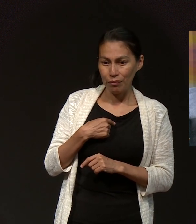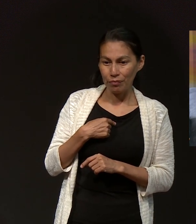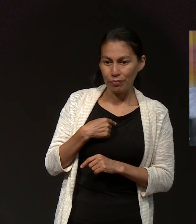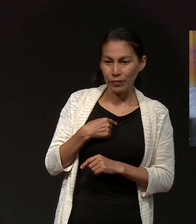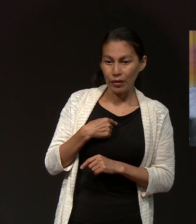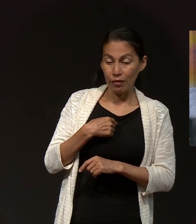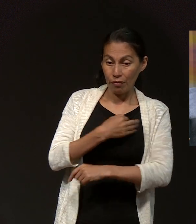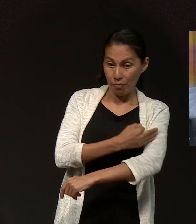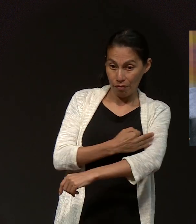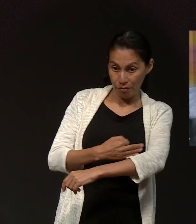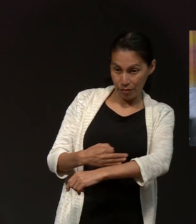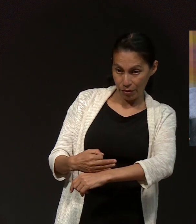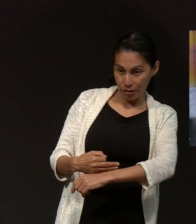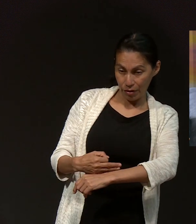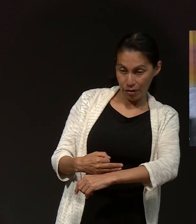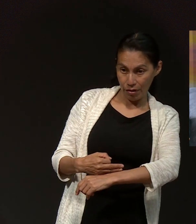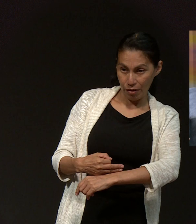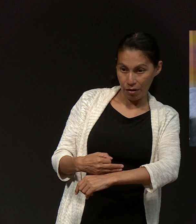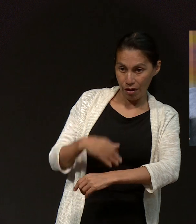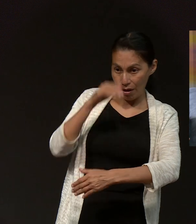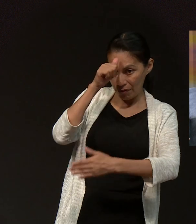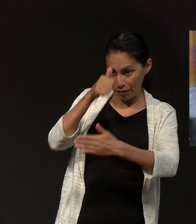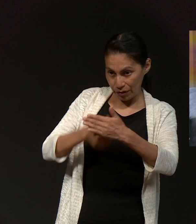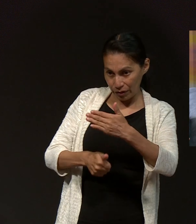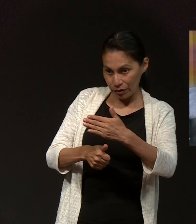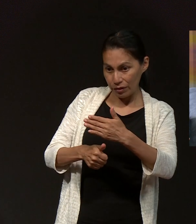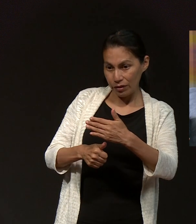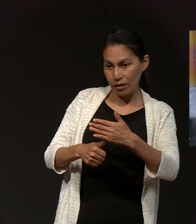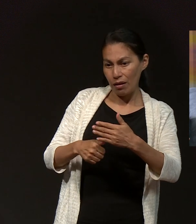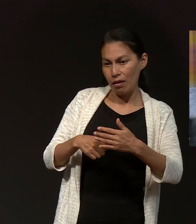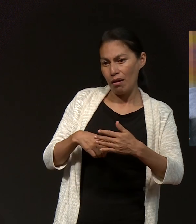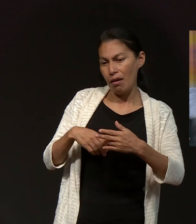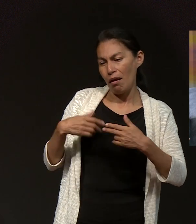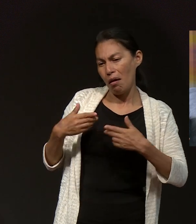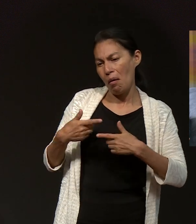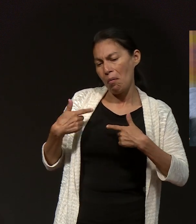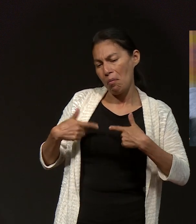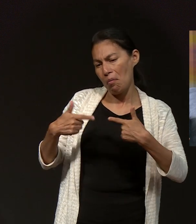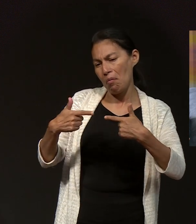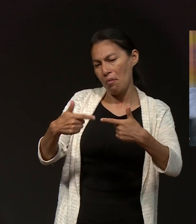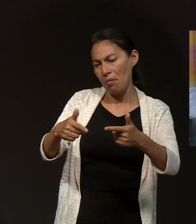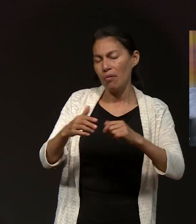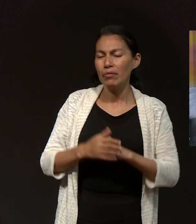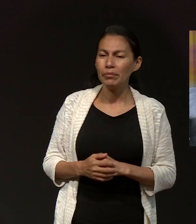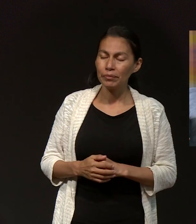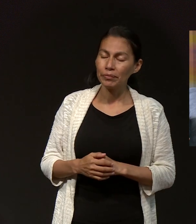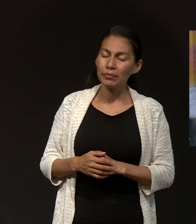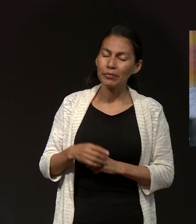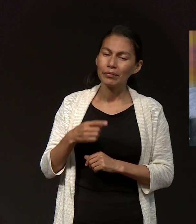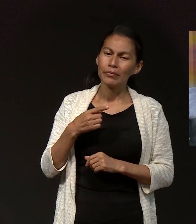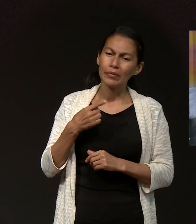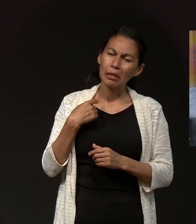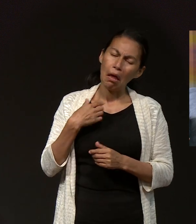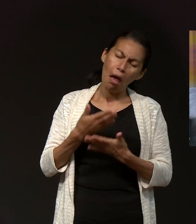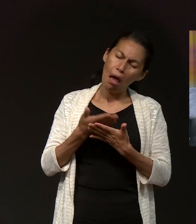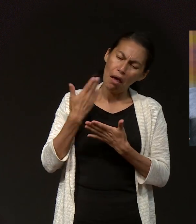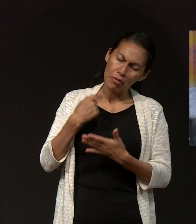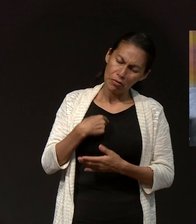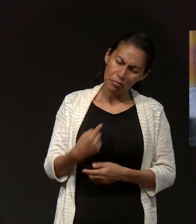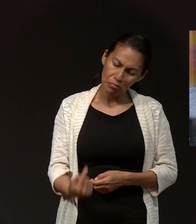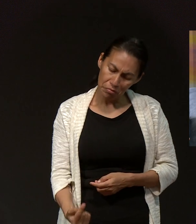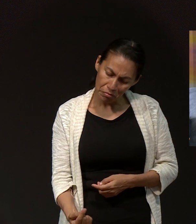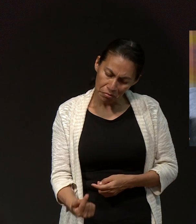en una familia adventista de tercera generación. Y, pues, desde muy pequeña me enseñaron a